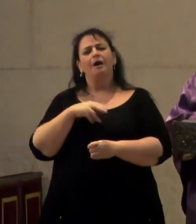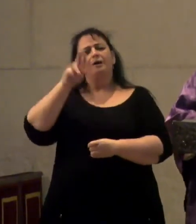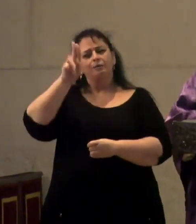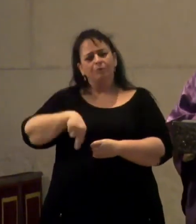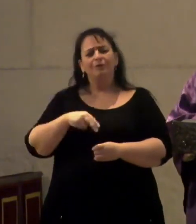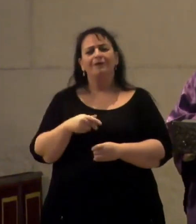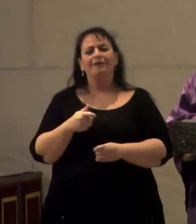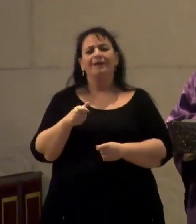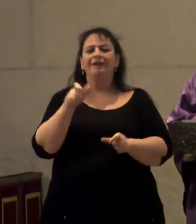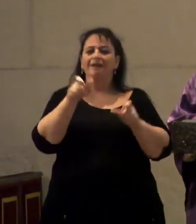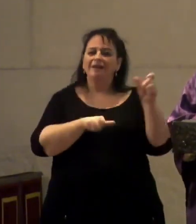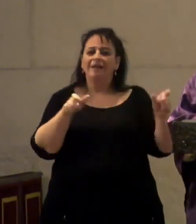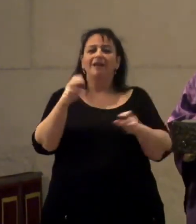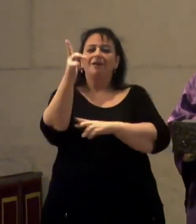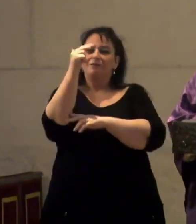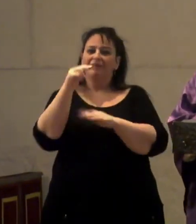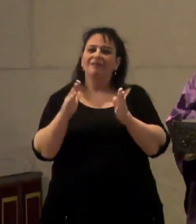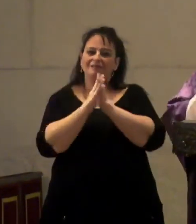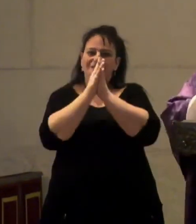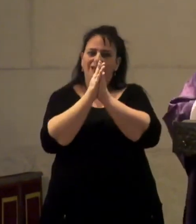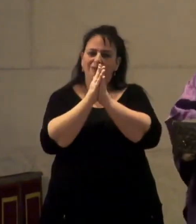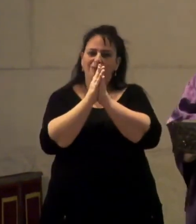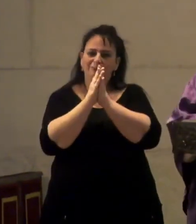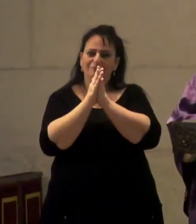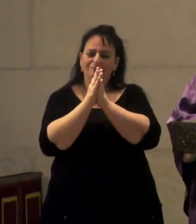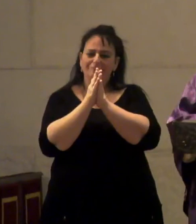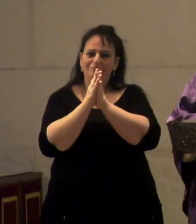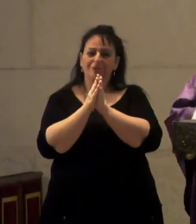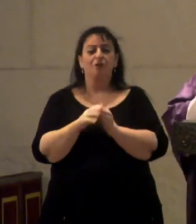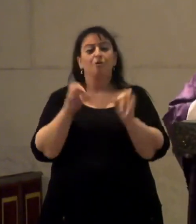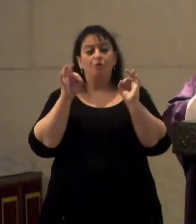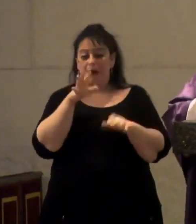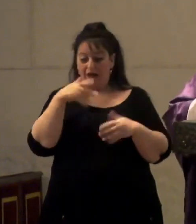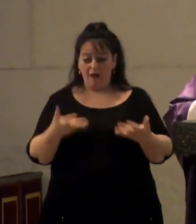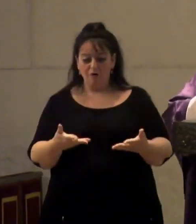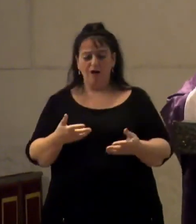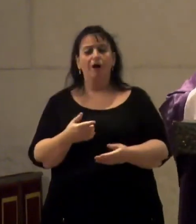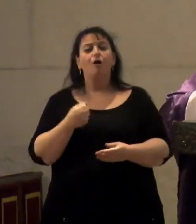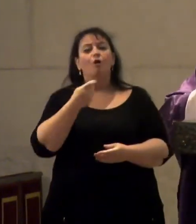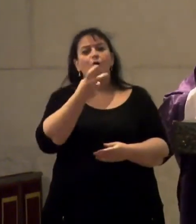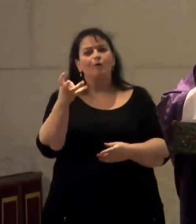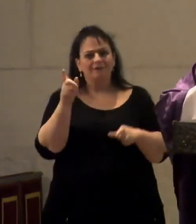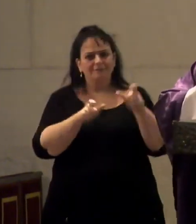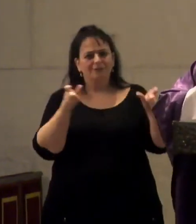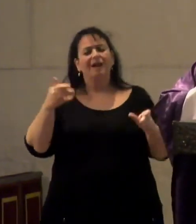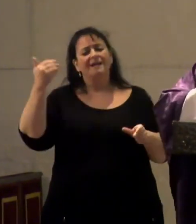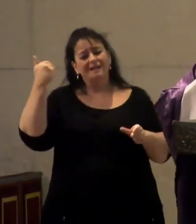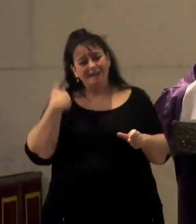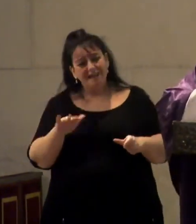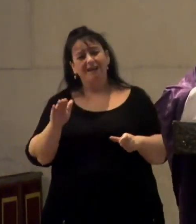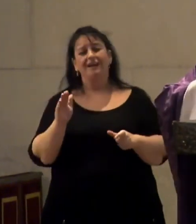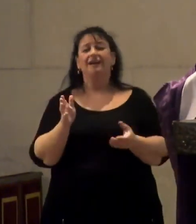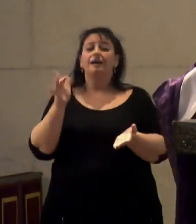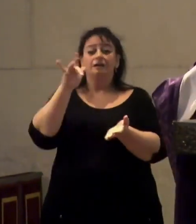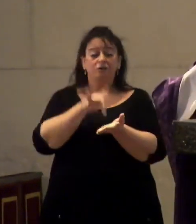algunas personas el Viernes Santo. Como ahora, cuántas personas ya están pasando